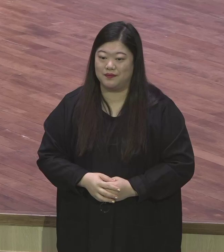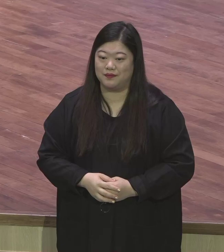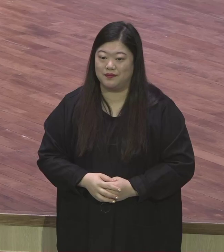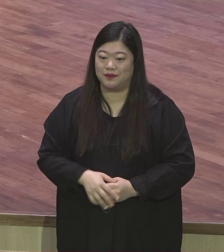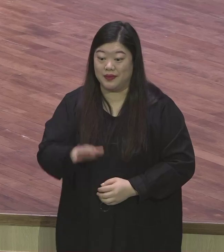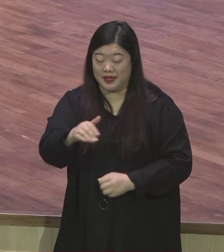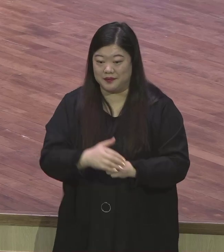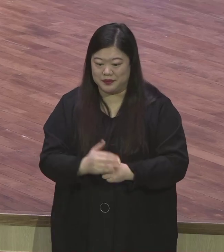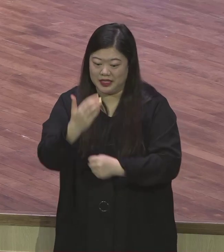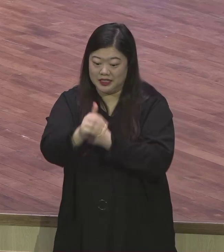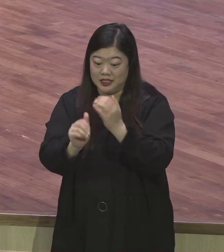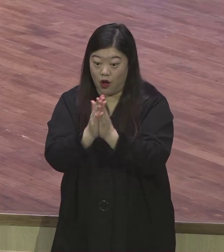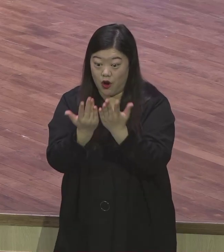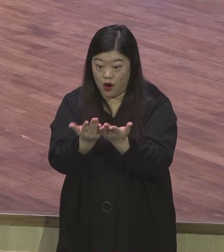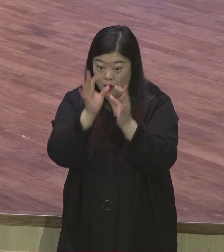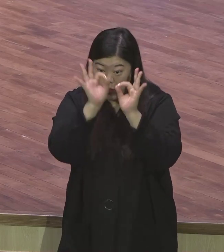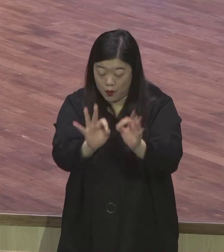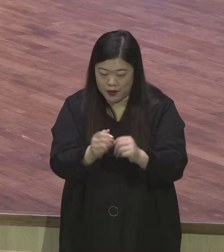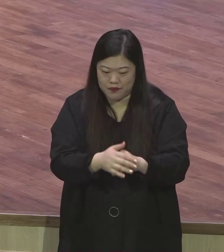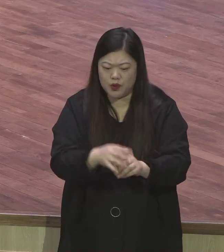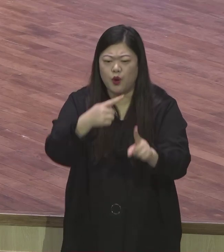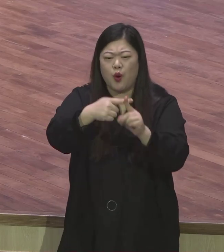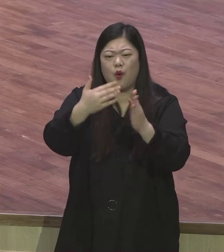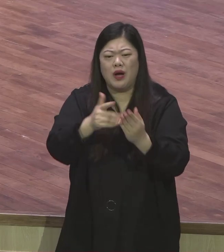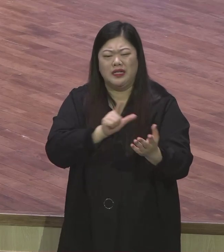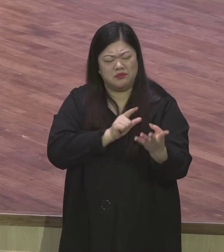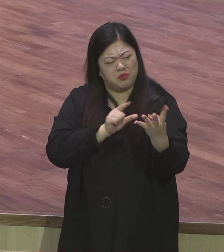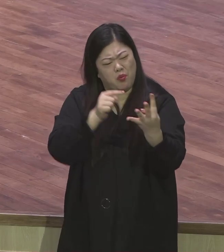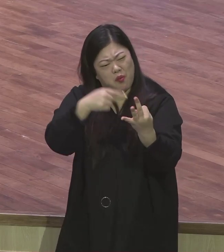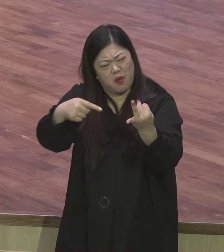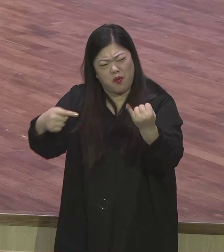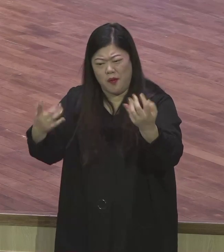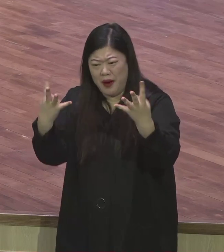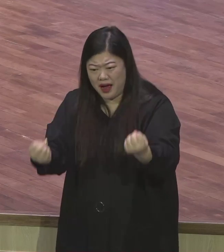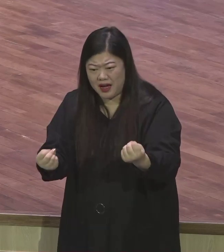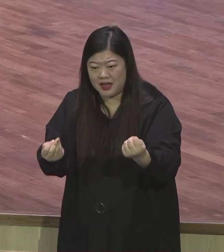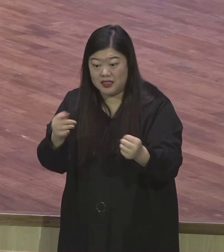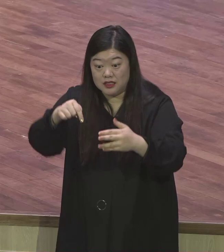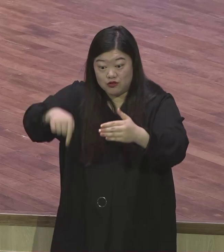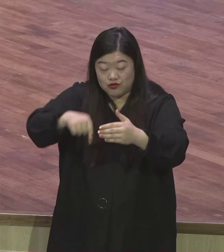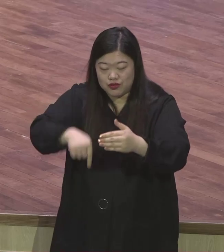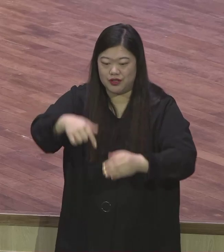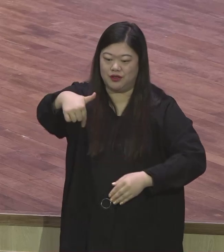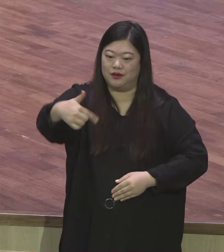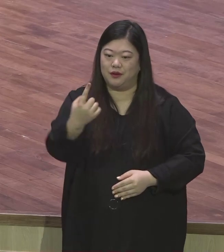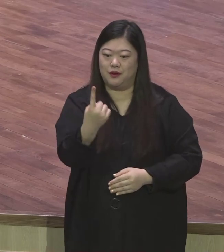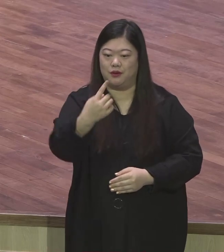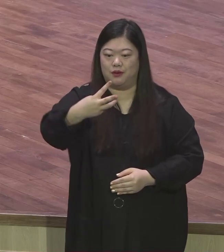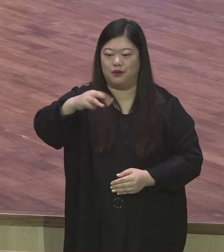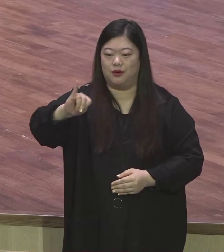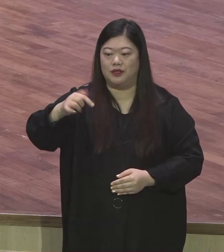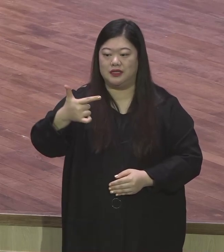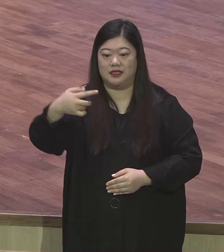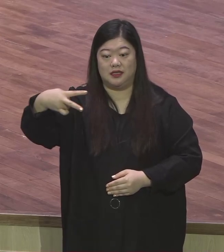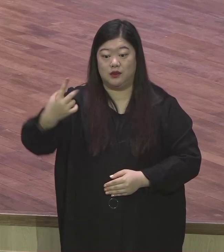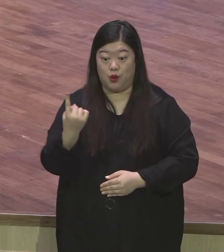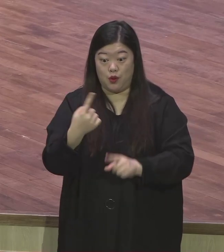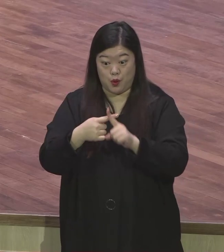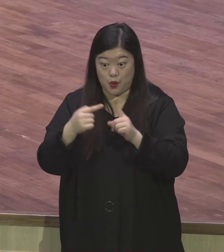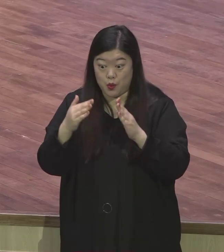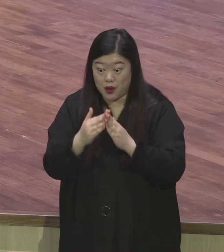성경에 여러 교회들이 나오죠. 그 중에 고린도 교회는 문제가 대단히 많은 교회였습니다. 그런